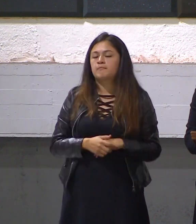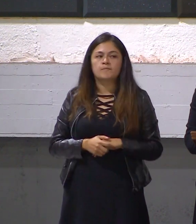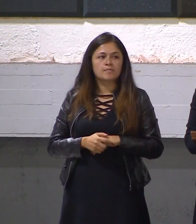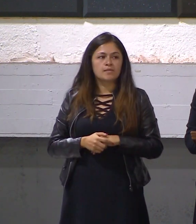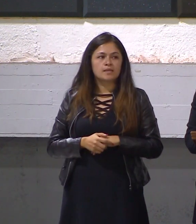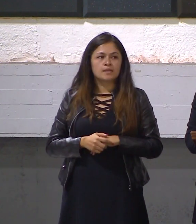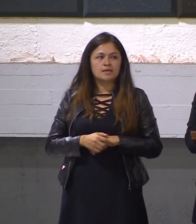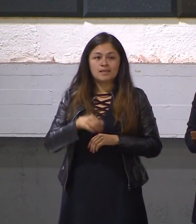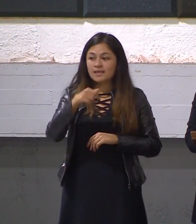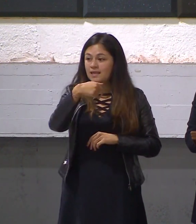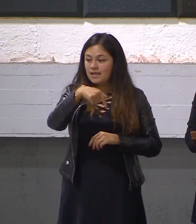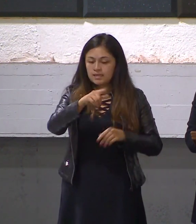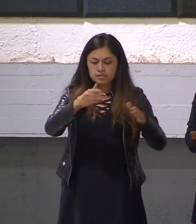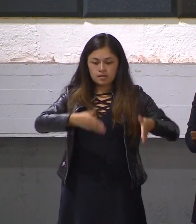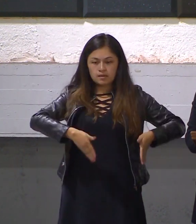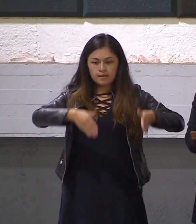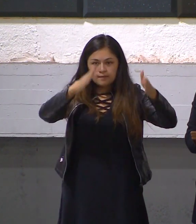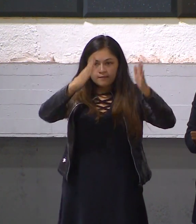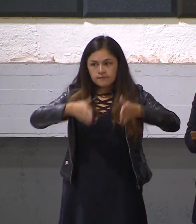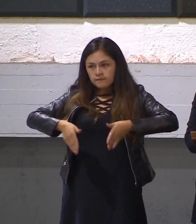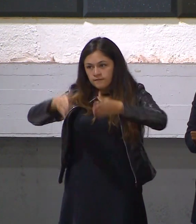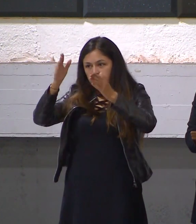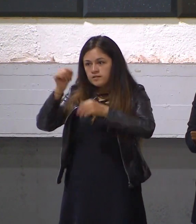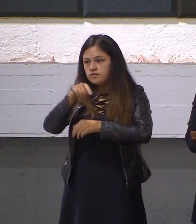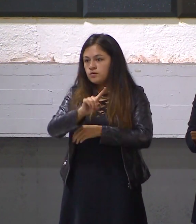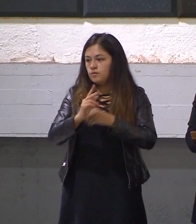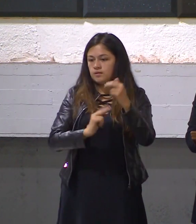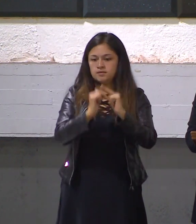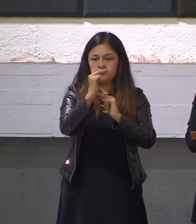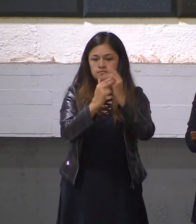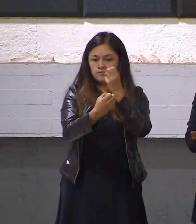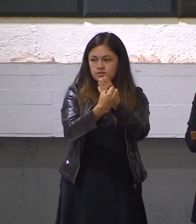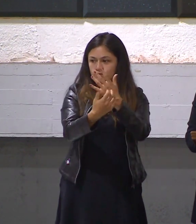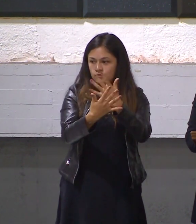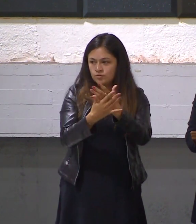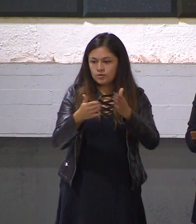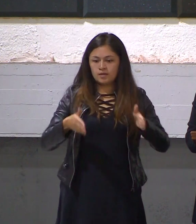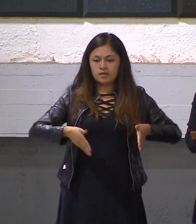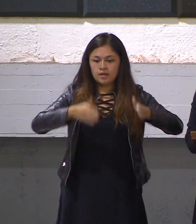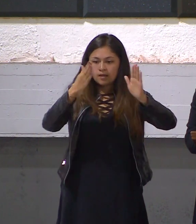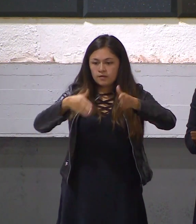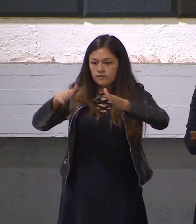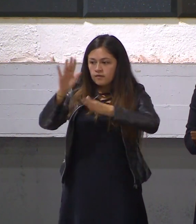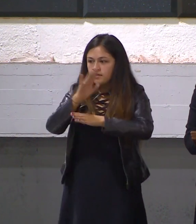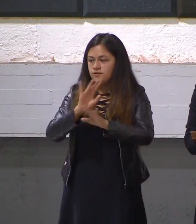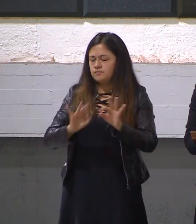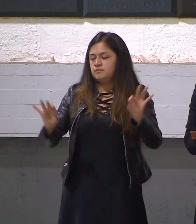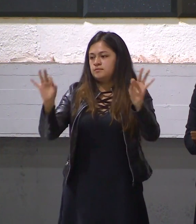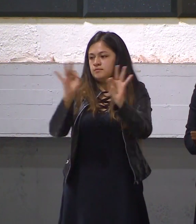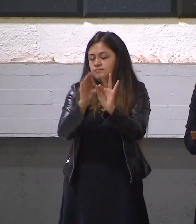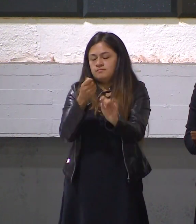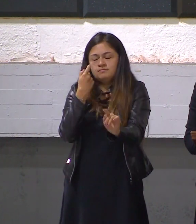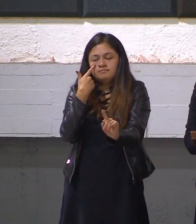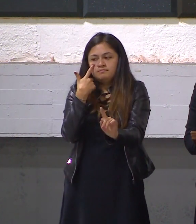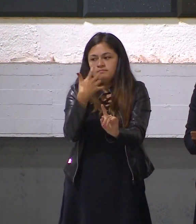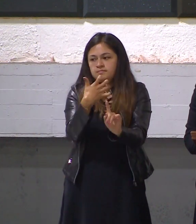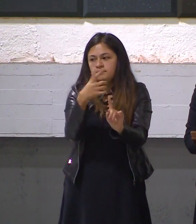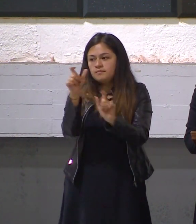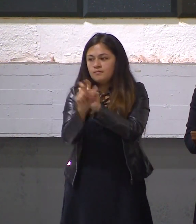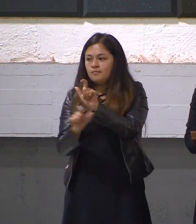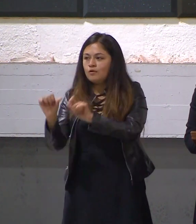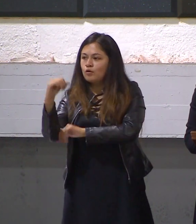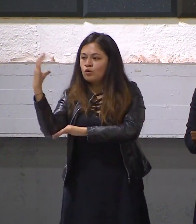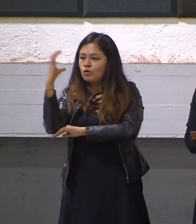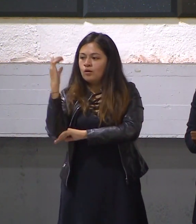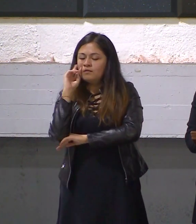ese edificio o esa construcción un icono para la educación física un icono